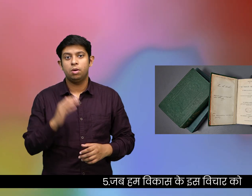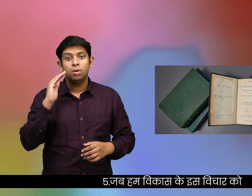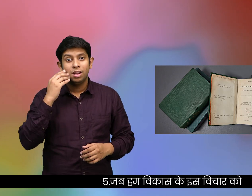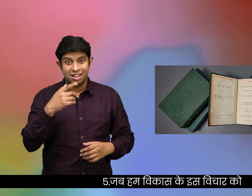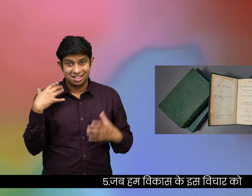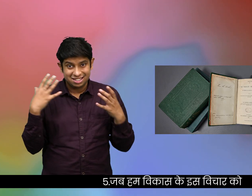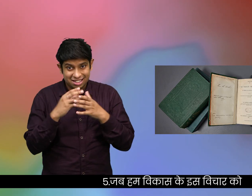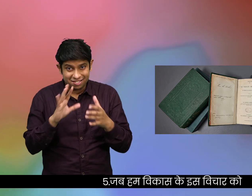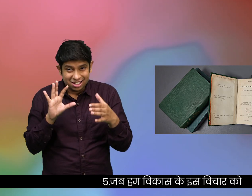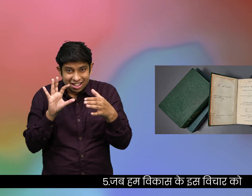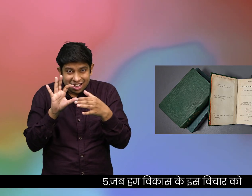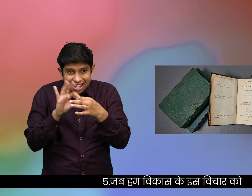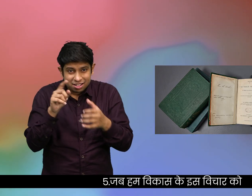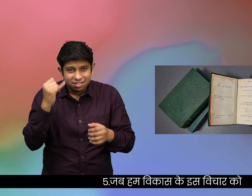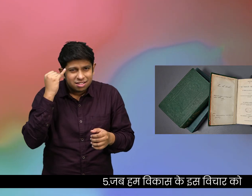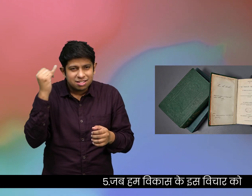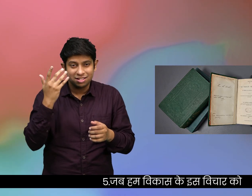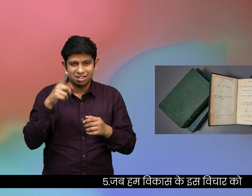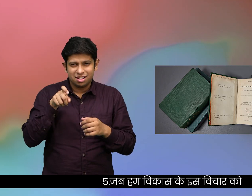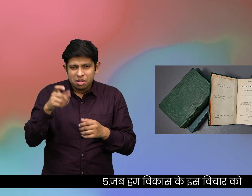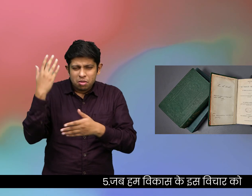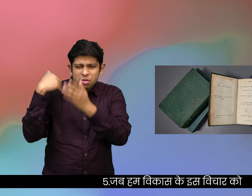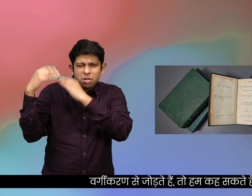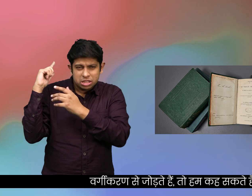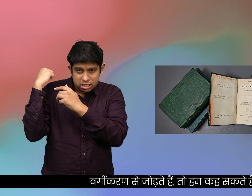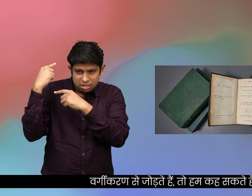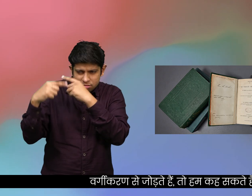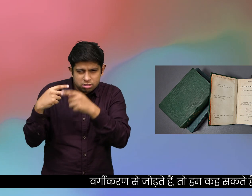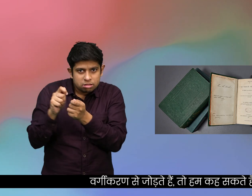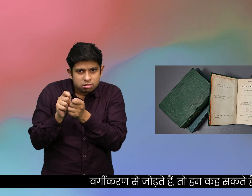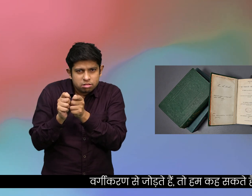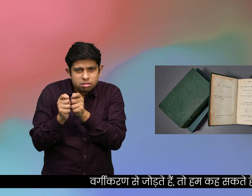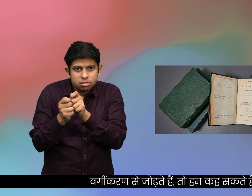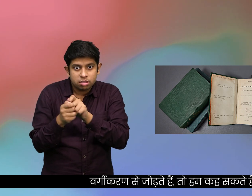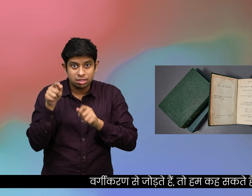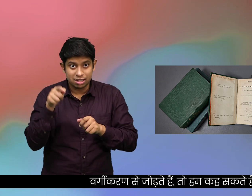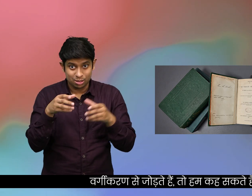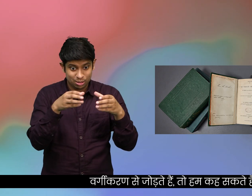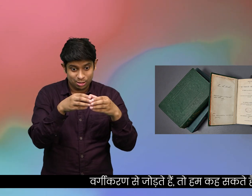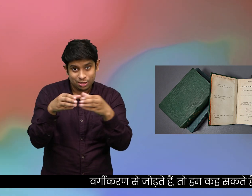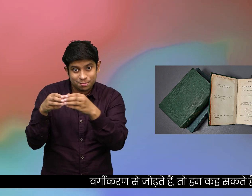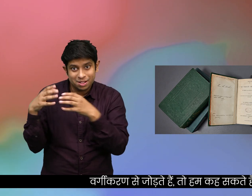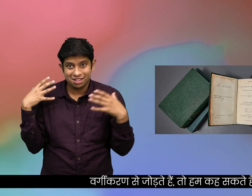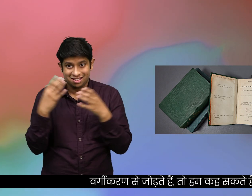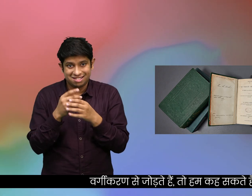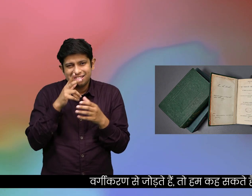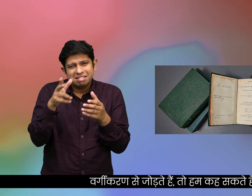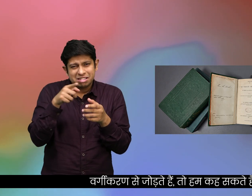पांचवा, जब हम विकास के इस विचार को वर्गीकरण से जोड़ते हैं तो हम कह सकते हैं कि पुराने